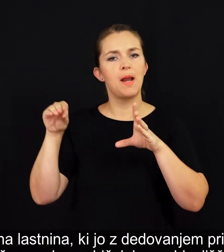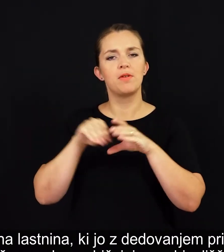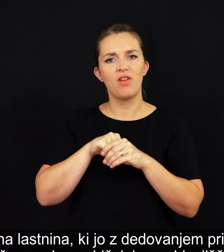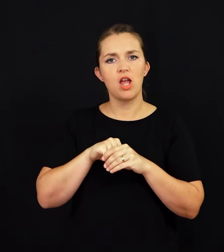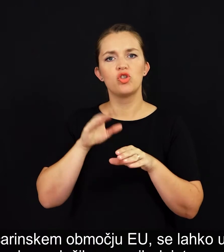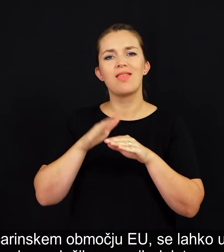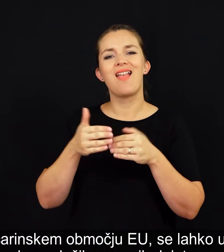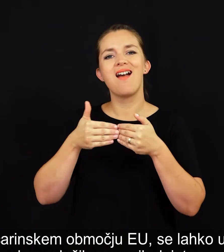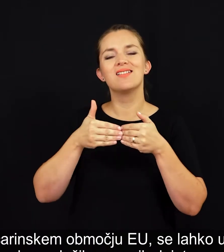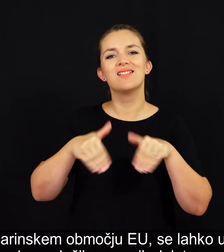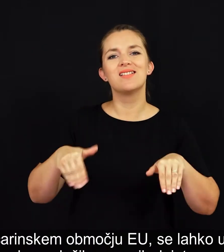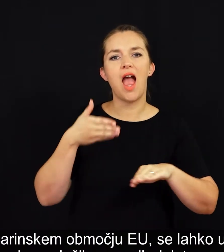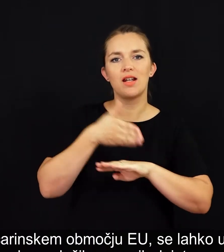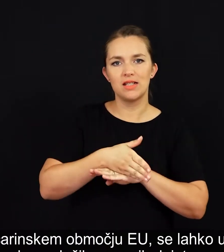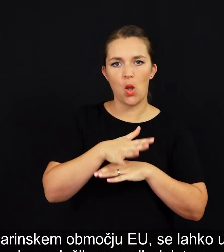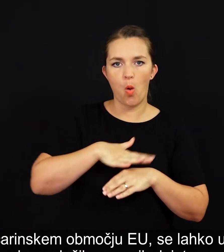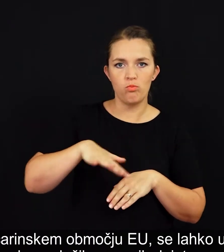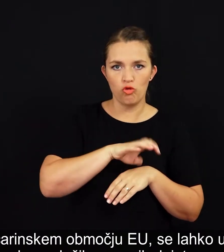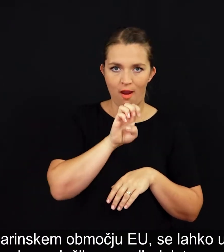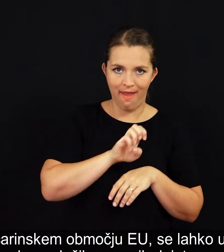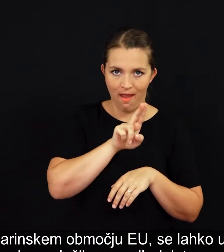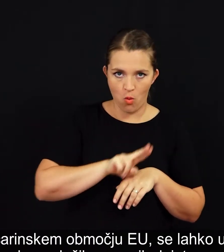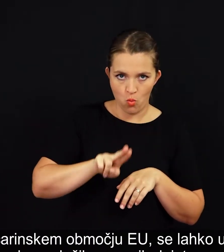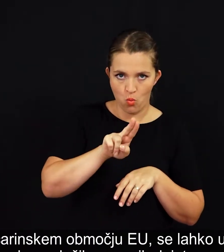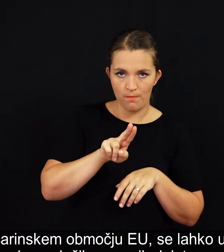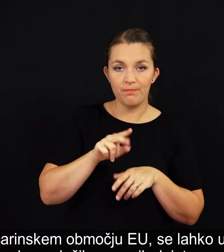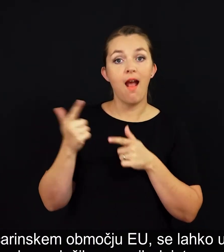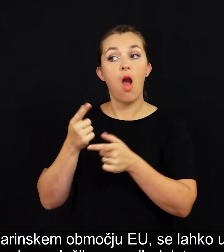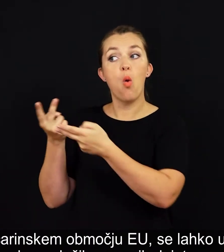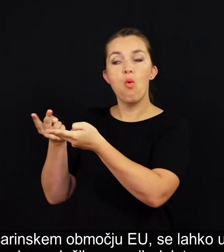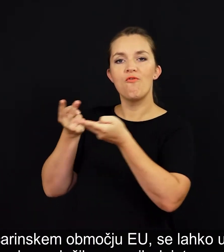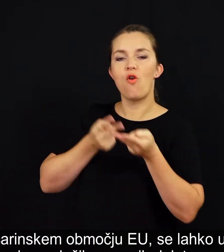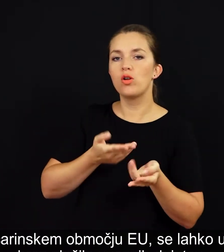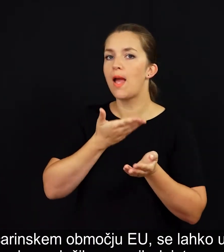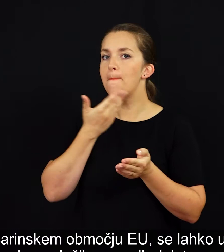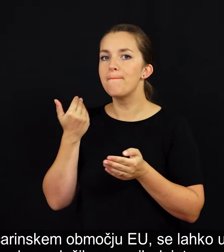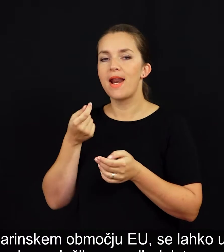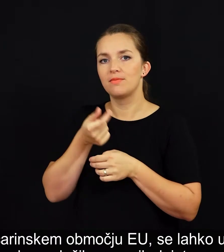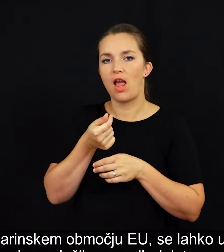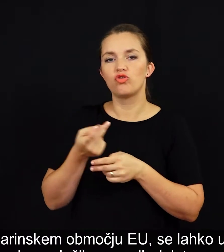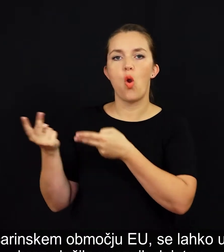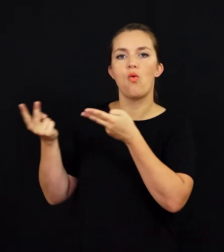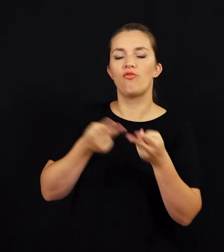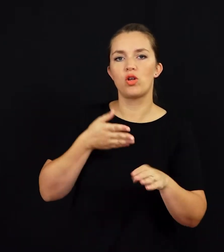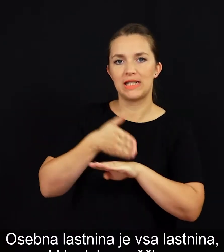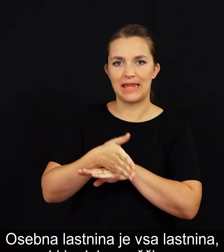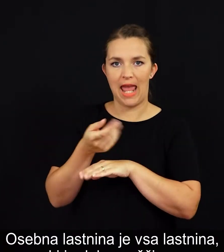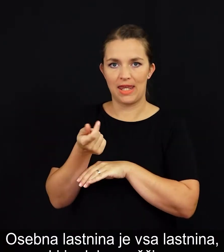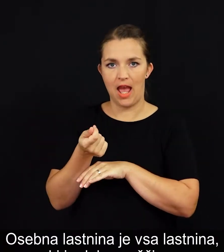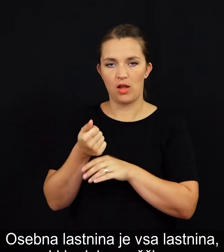na carinskem območju EU, se lahko uvozi brez plačila uvoznih dajatev. Osebna lastnina je